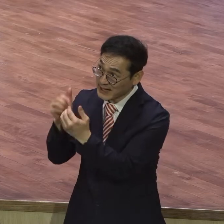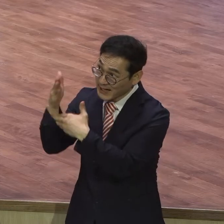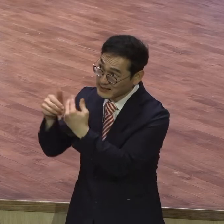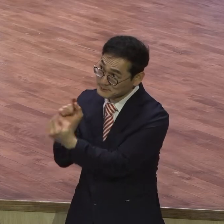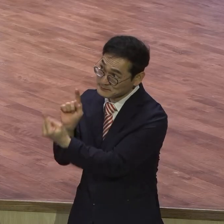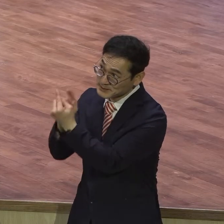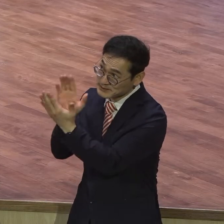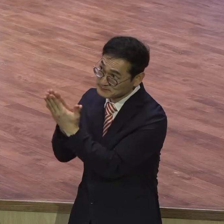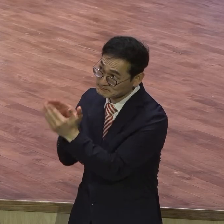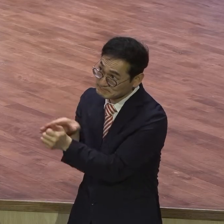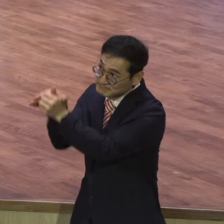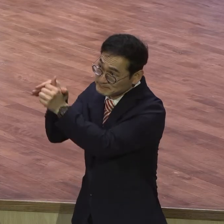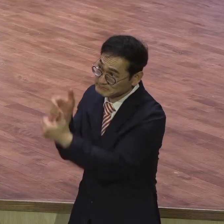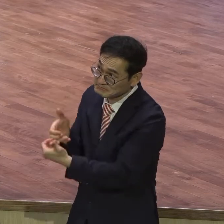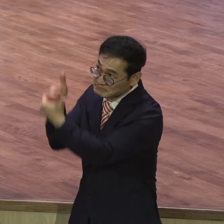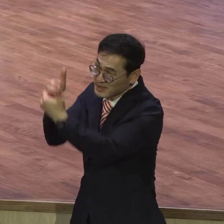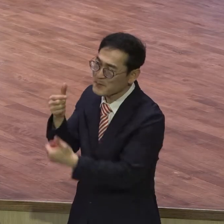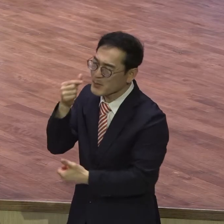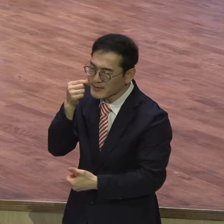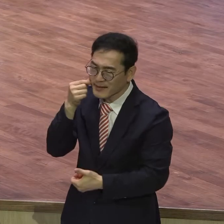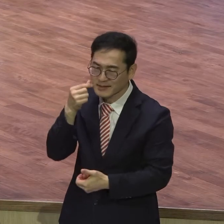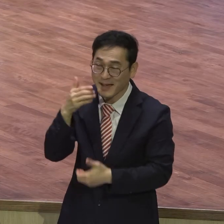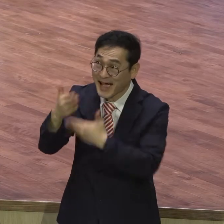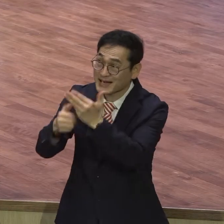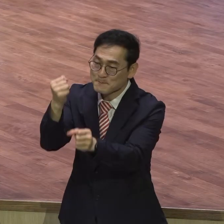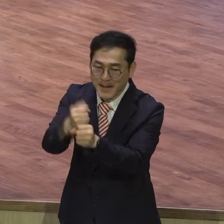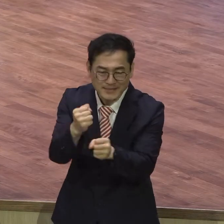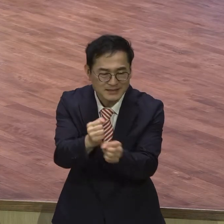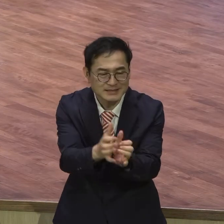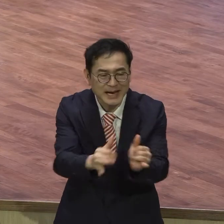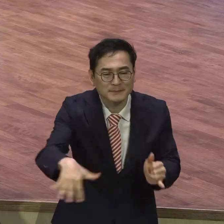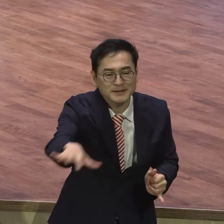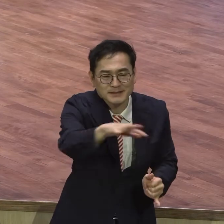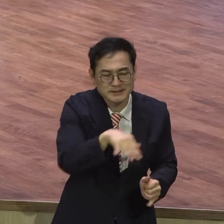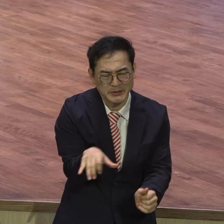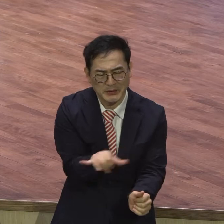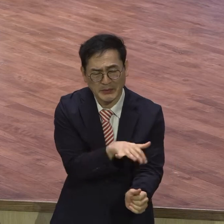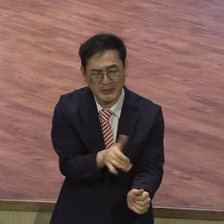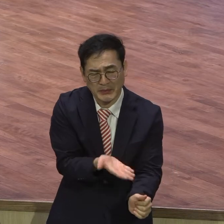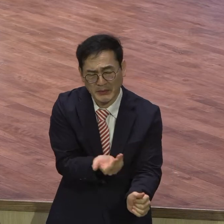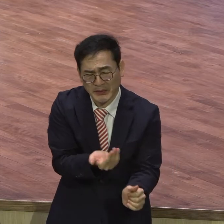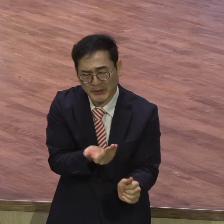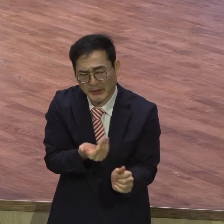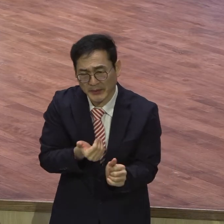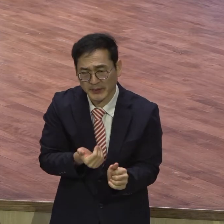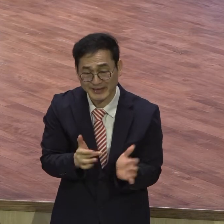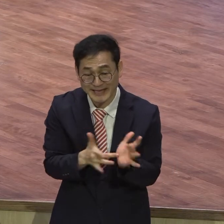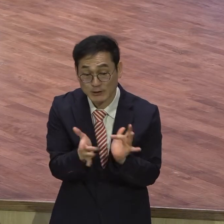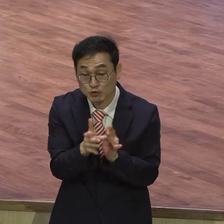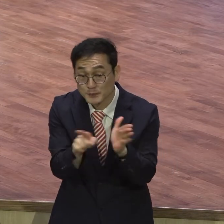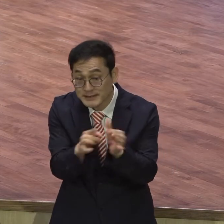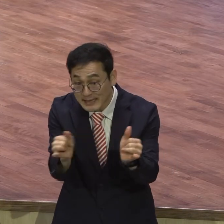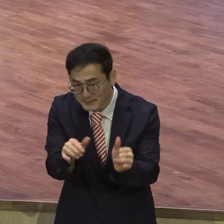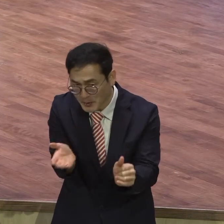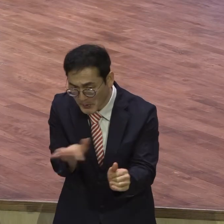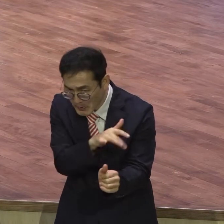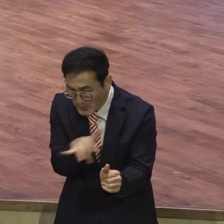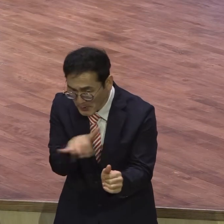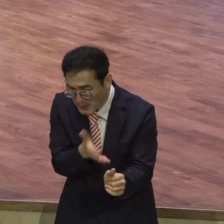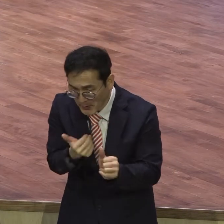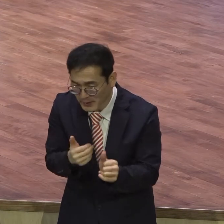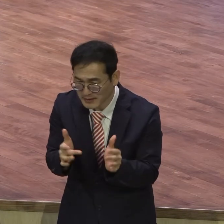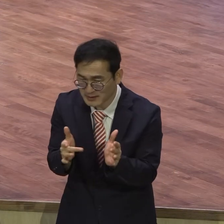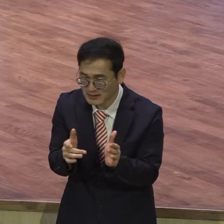만든 인간 하나님 형상다른 인간 그것도 예수 믿는 사람들 못 믿게